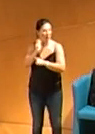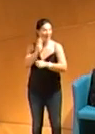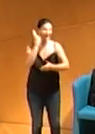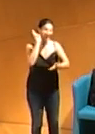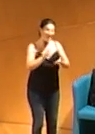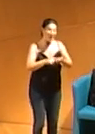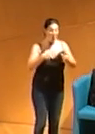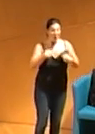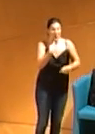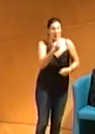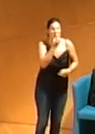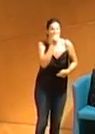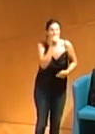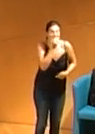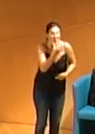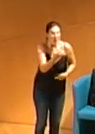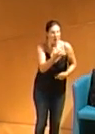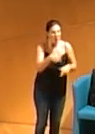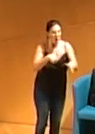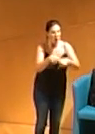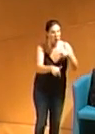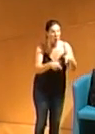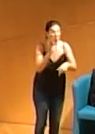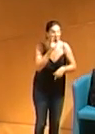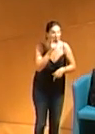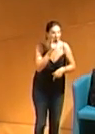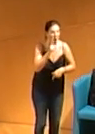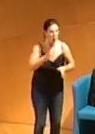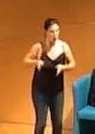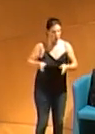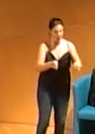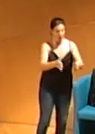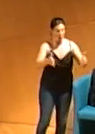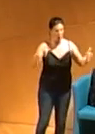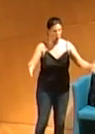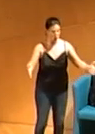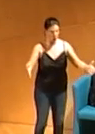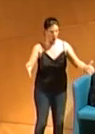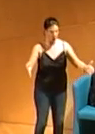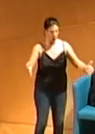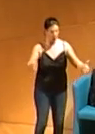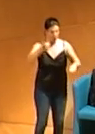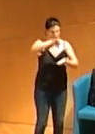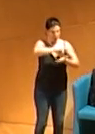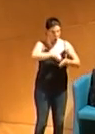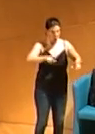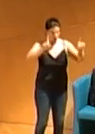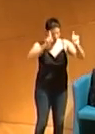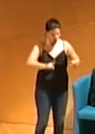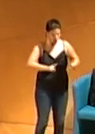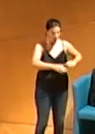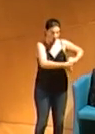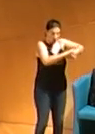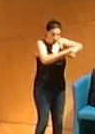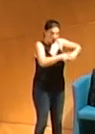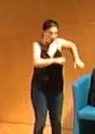qui est plat, un chemin qui est large, et on se met de chaque côté d'elle et on marche. Parce que le but de notre vie avec elle, c'est pas de se casser